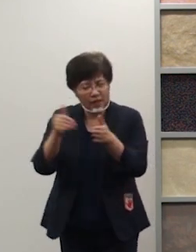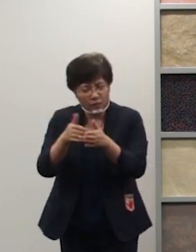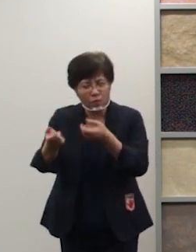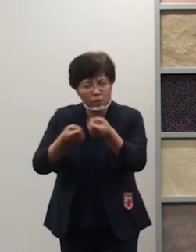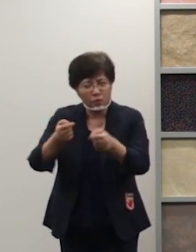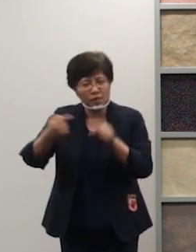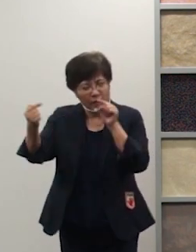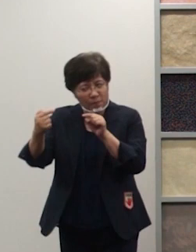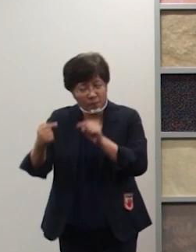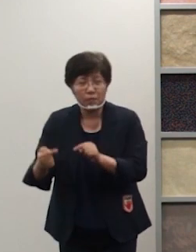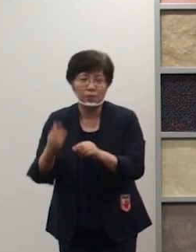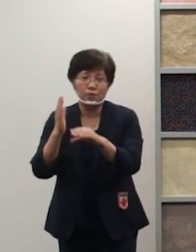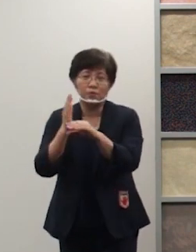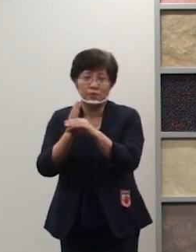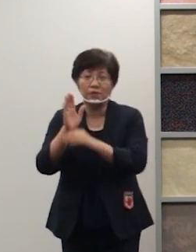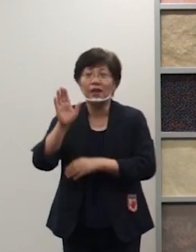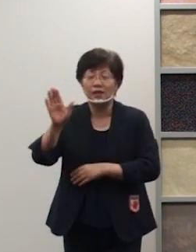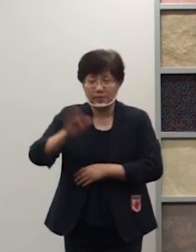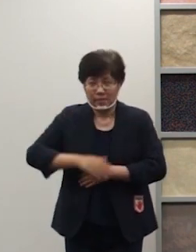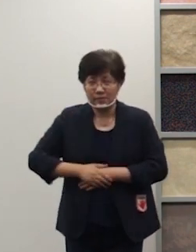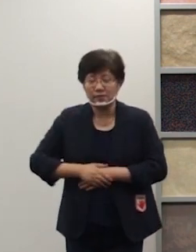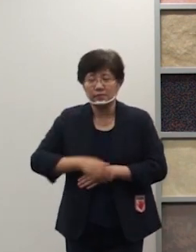ります。